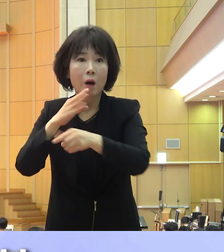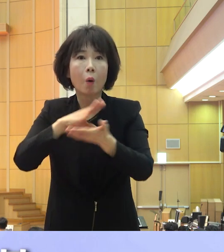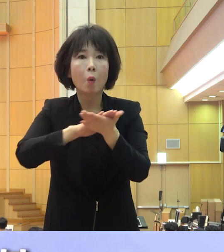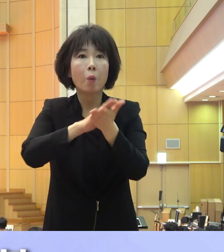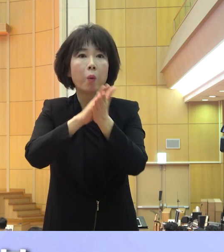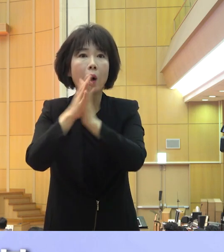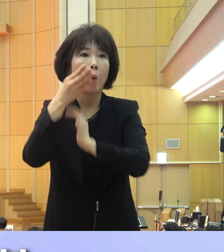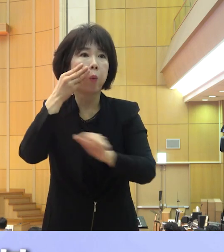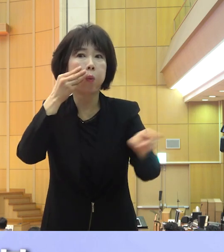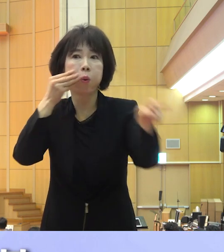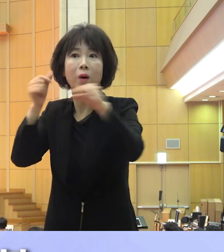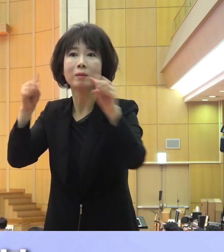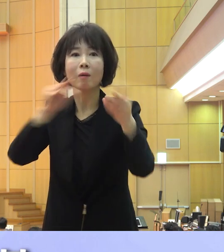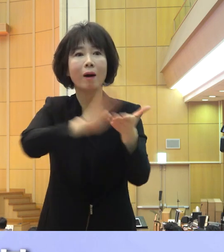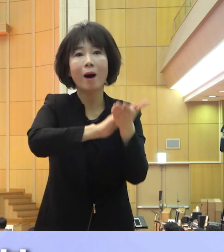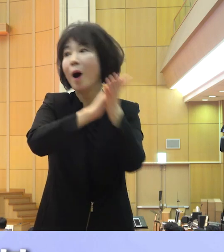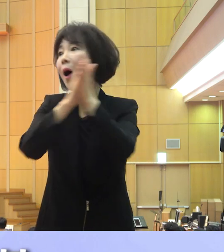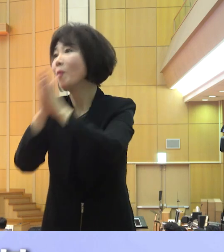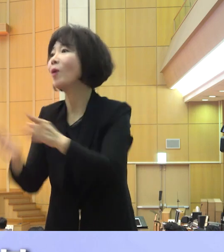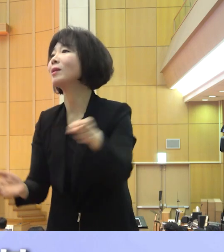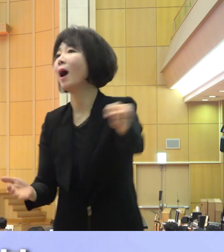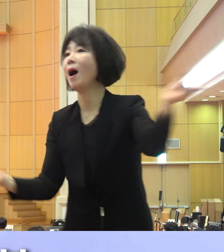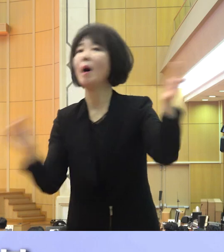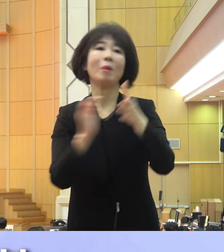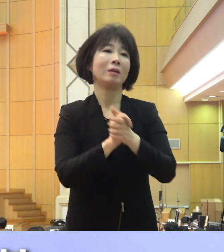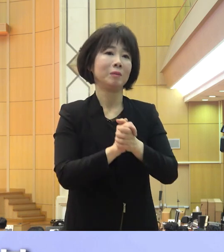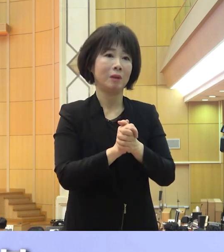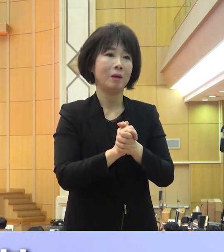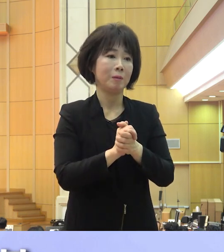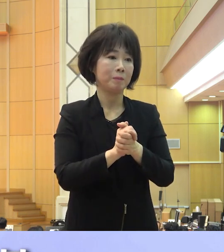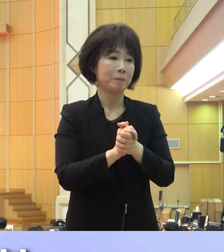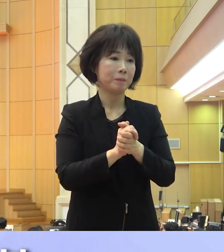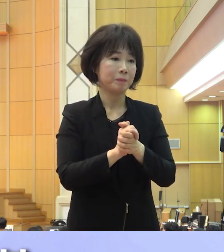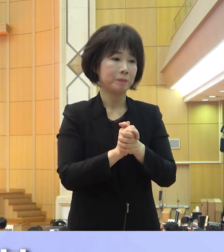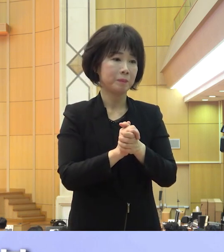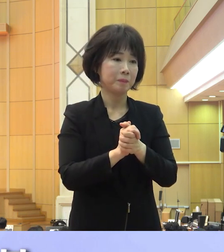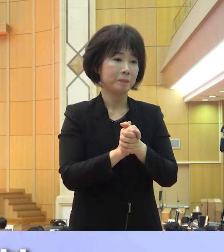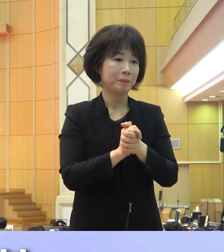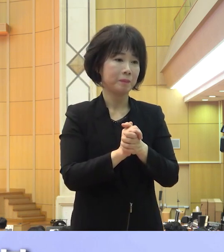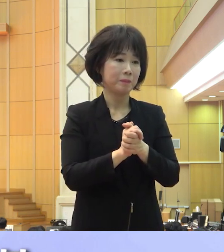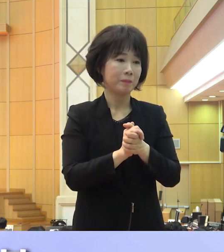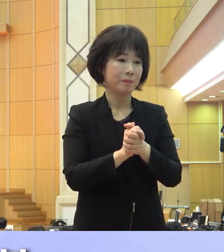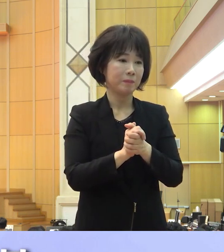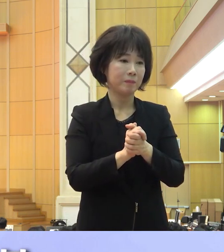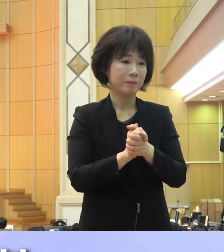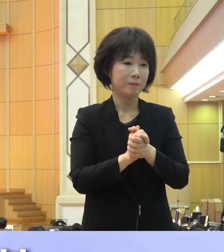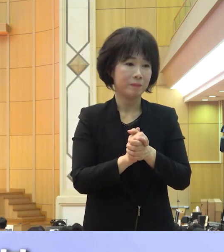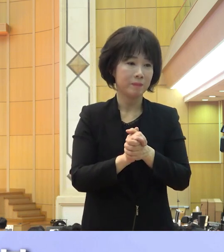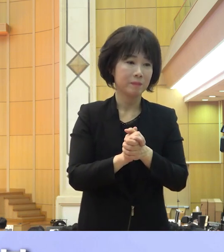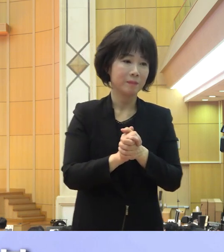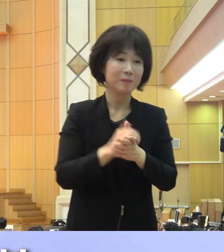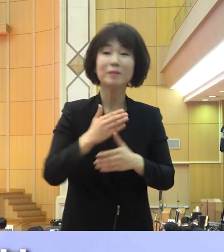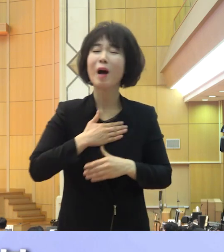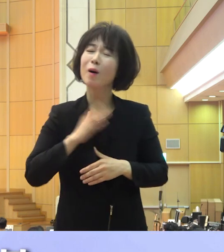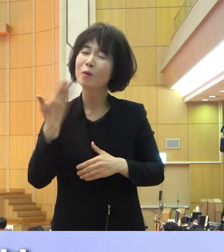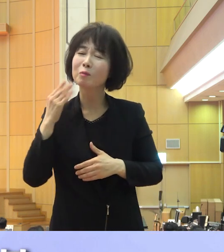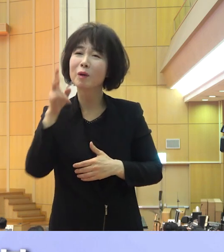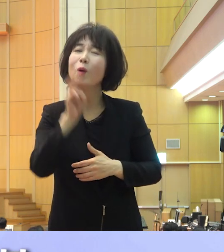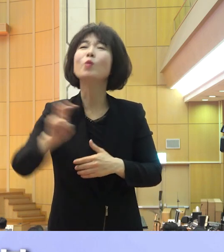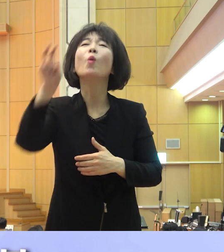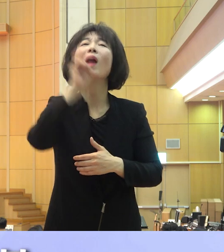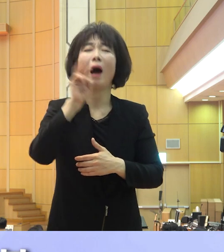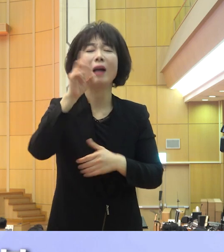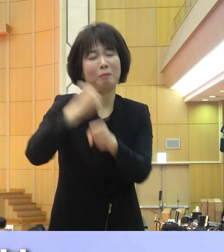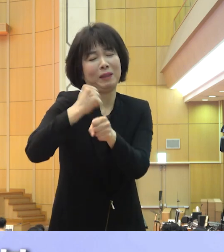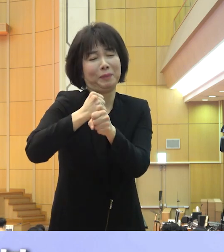요즘에 또 찬양 하나 만들어 놓은 게 있어요. 축복의 땅 향하여 가는, 이런